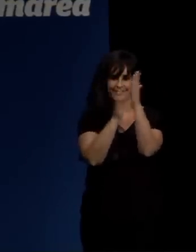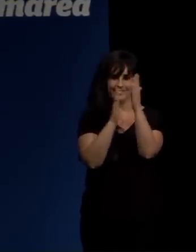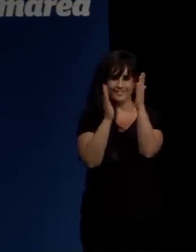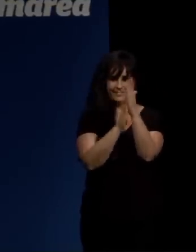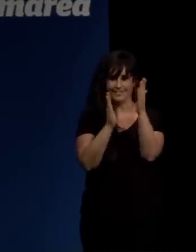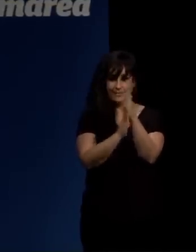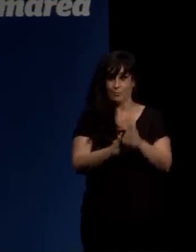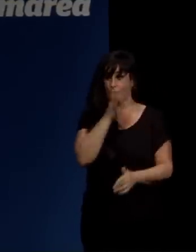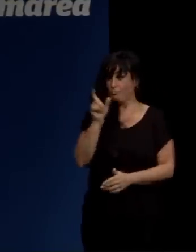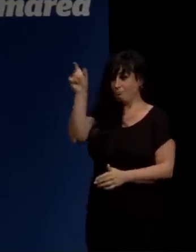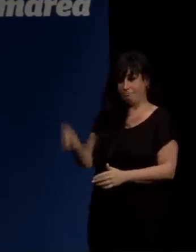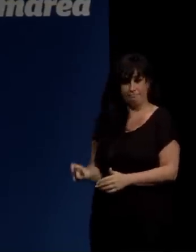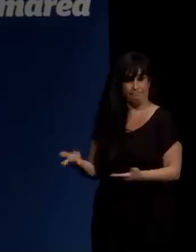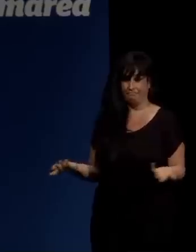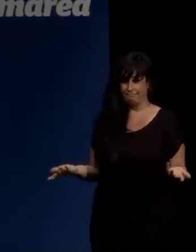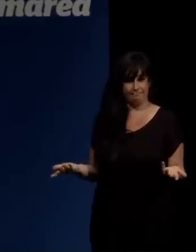ese falsario